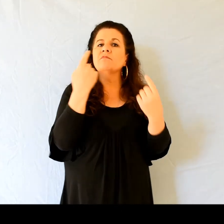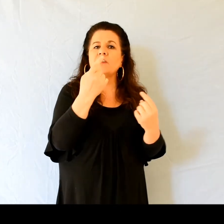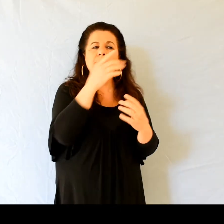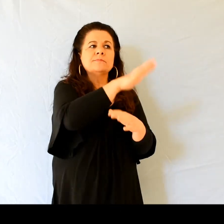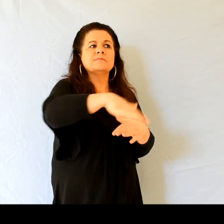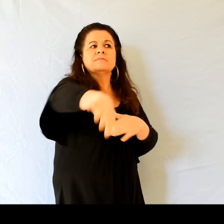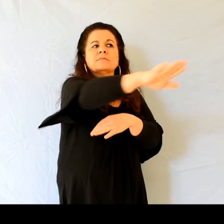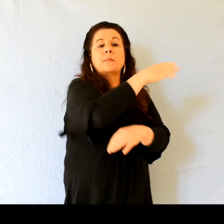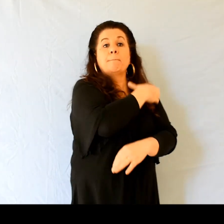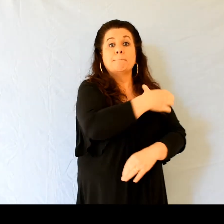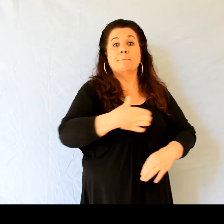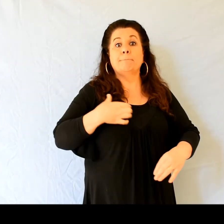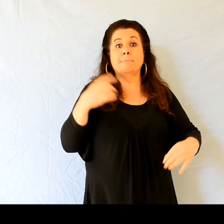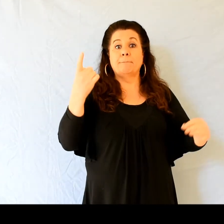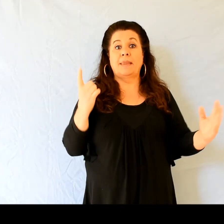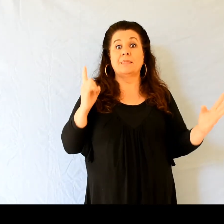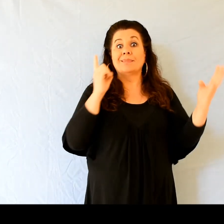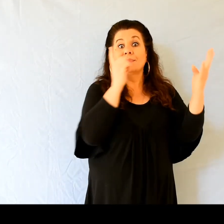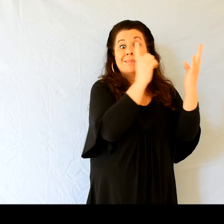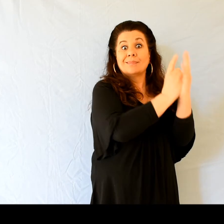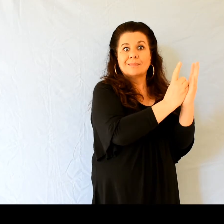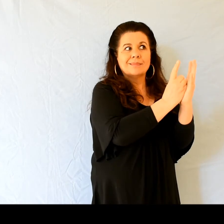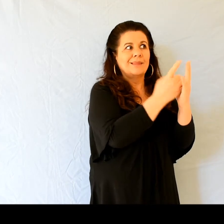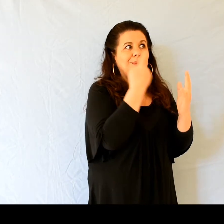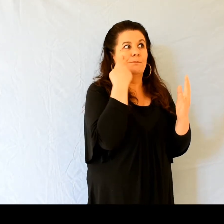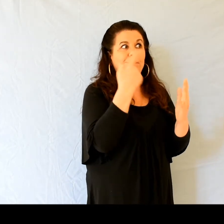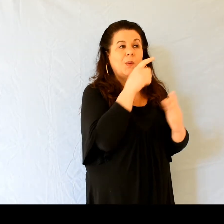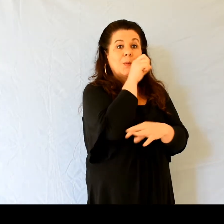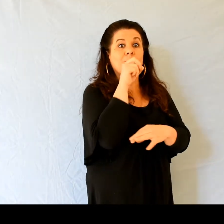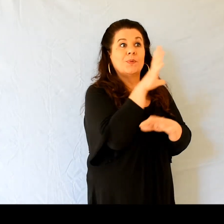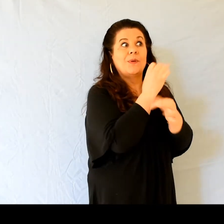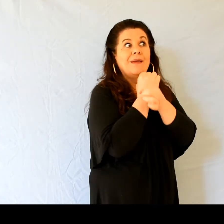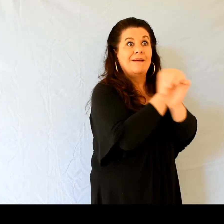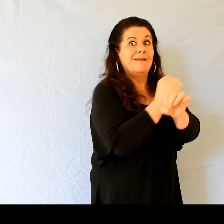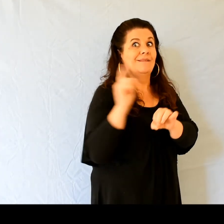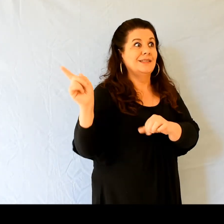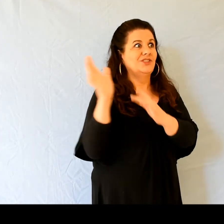À cette nouvelle, ils se réjouirent et promirent de lui donner de l'argent.